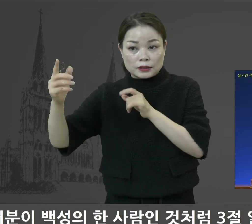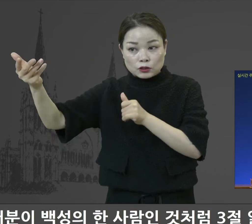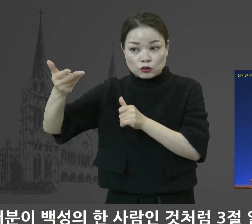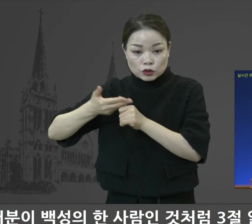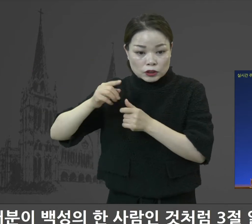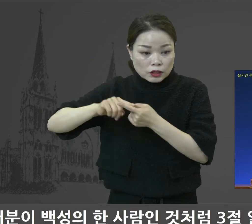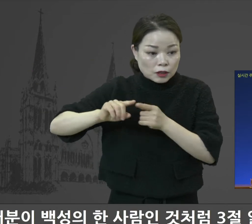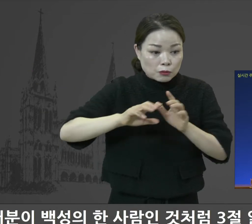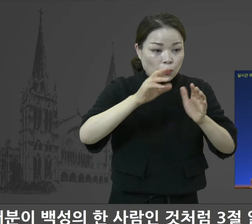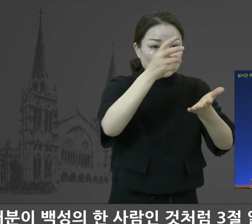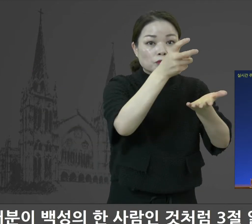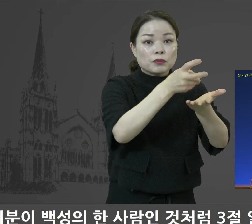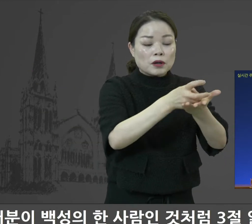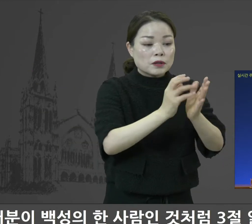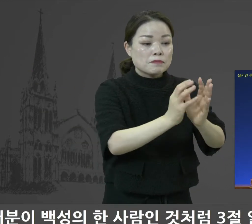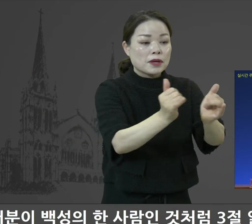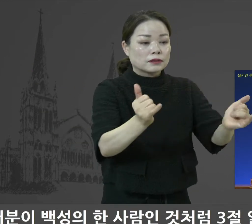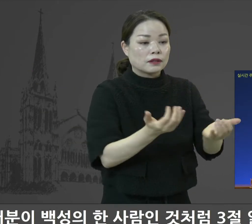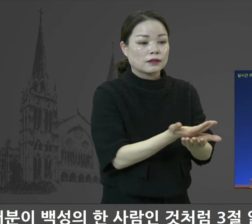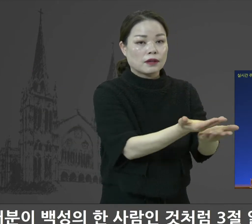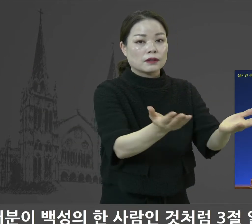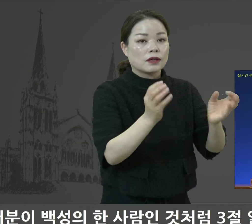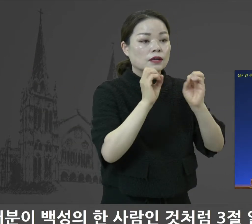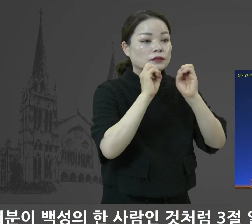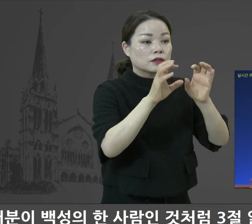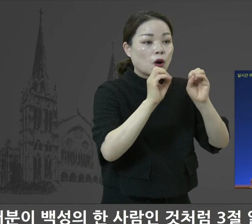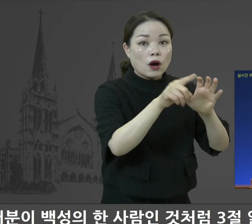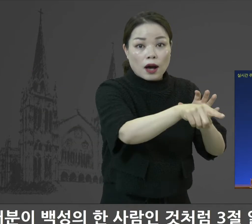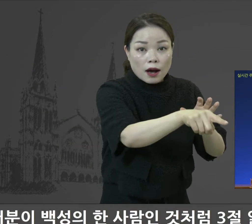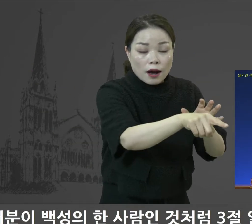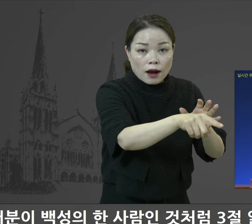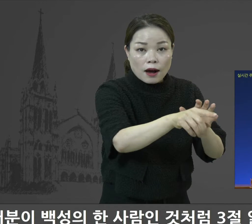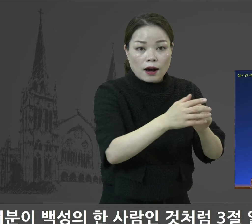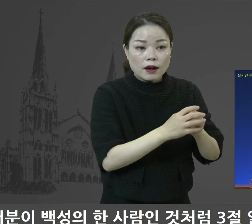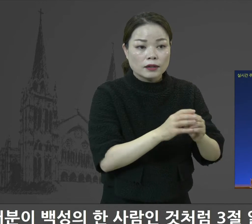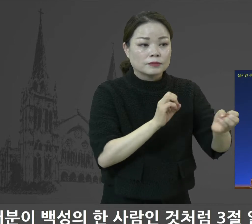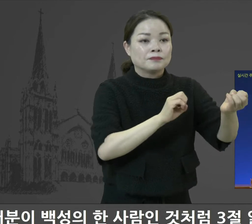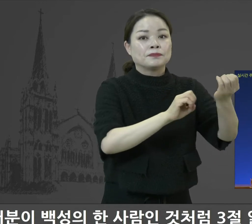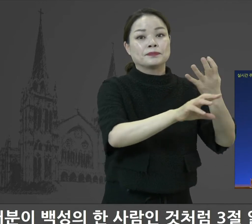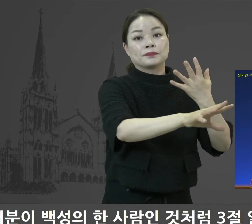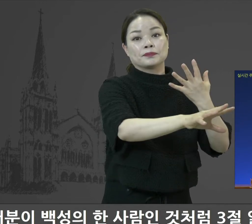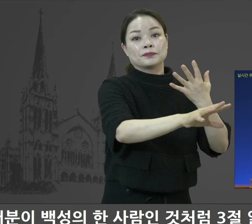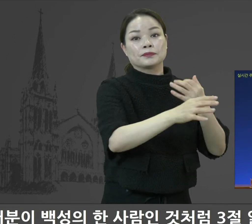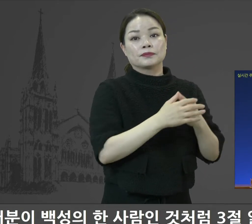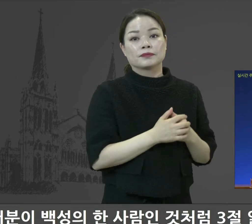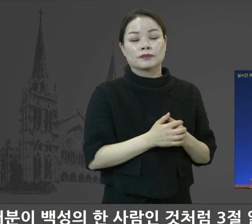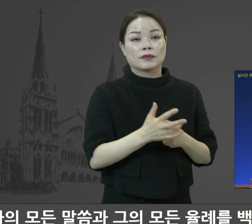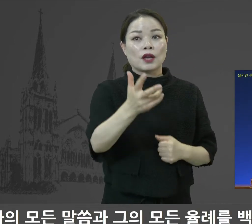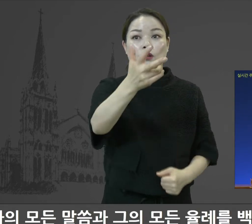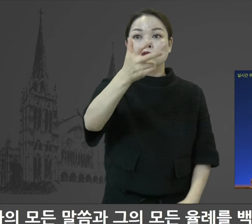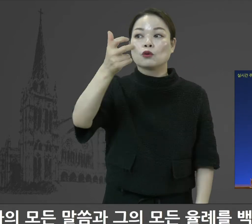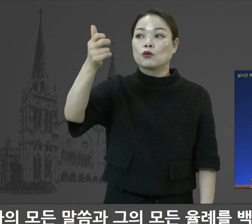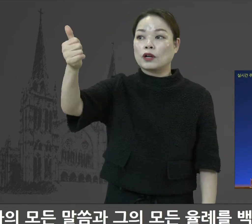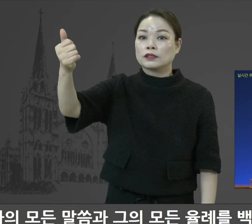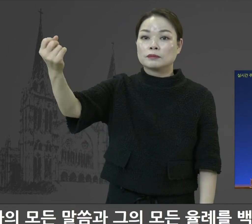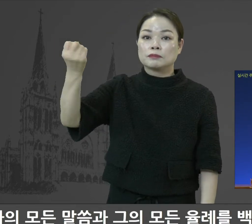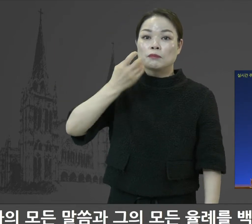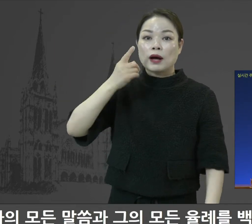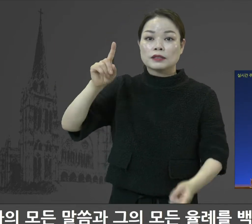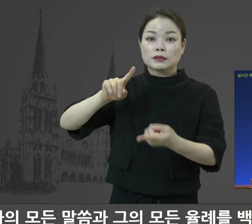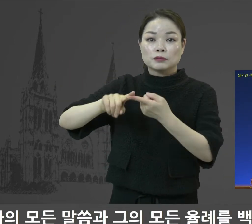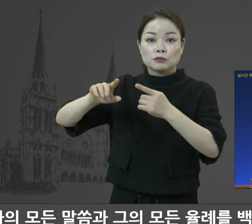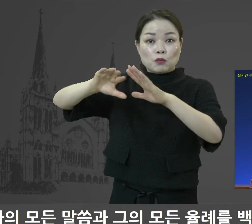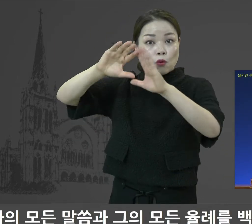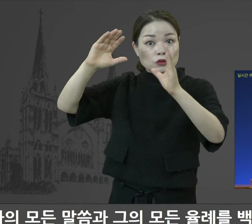그의 모든 율례를 백성에게 전하매 그들이 한 소리로 응답하여 이르되 여호와께서 말씀하신